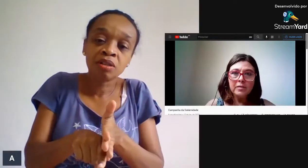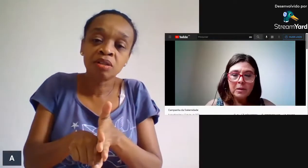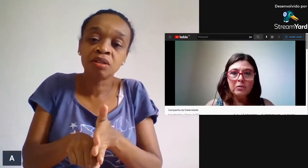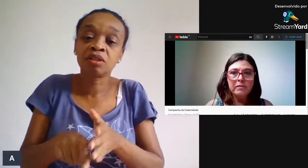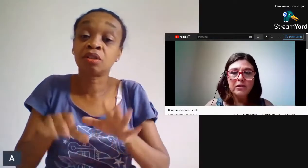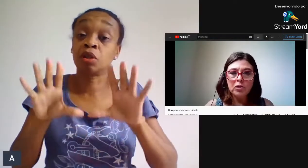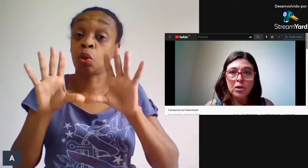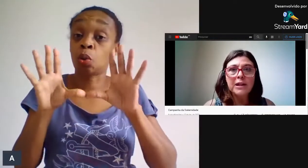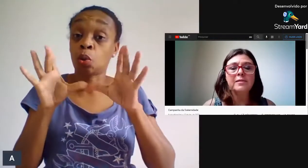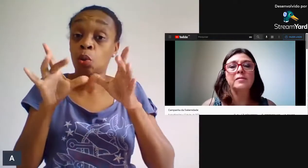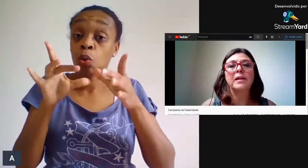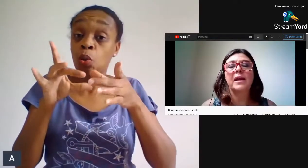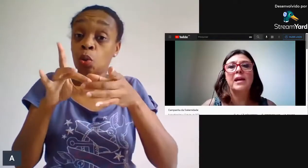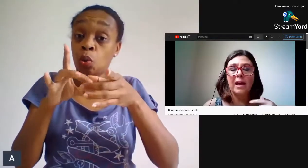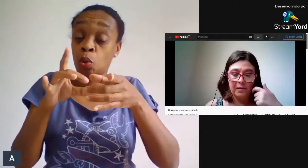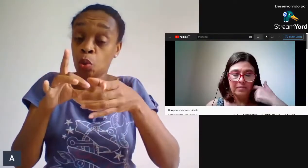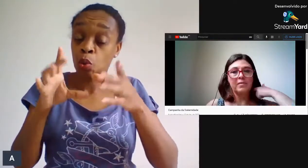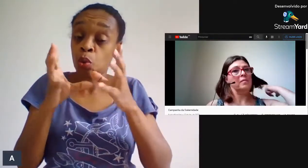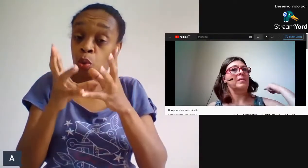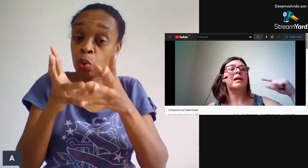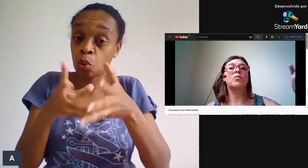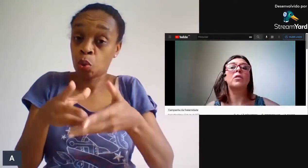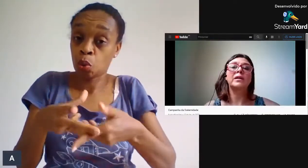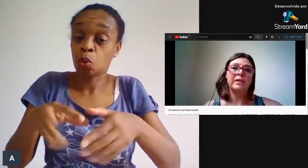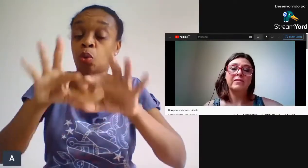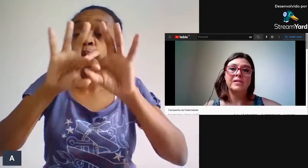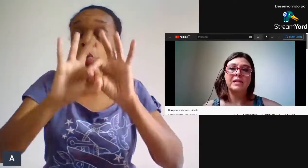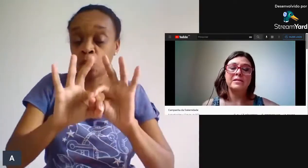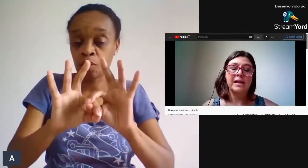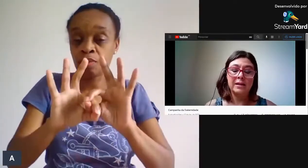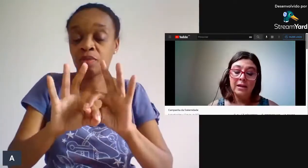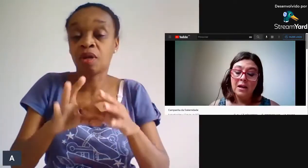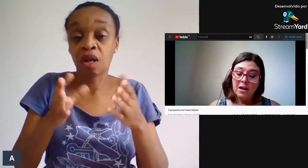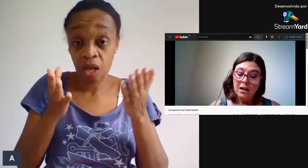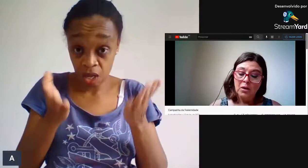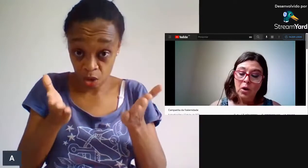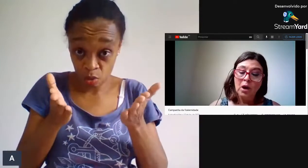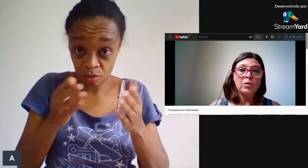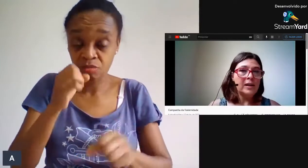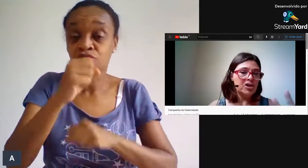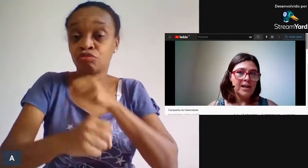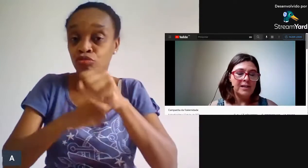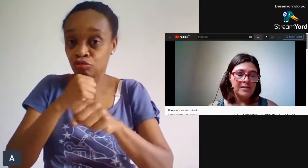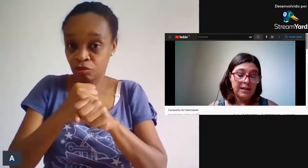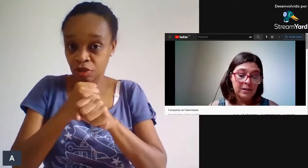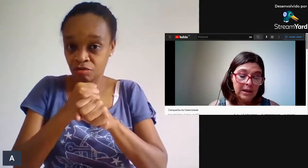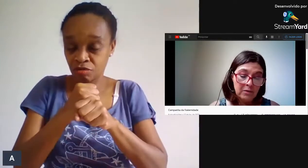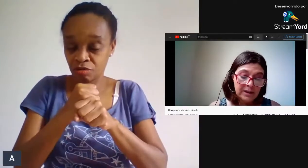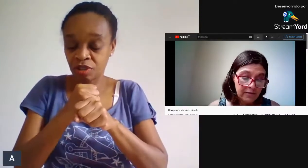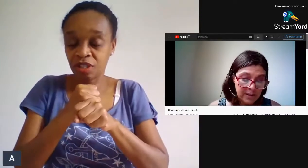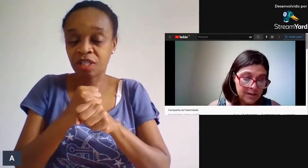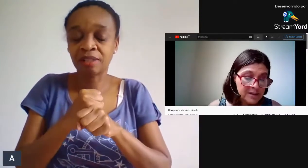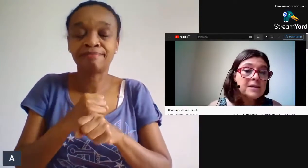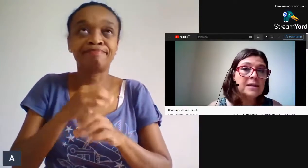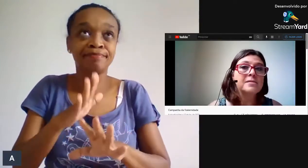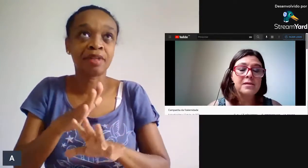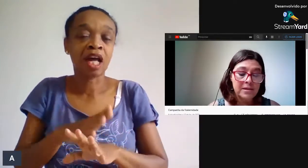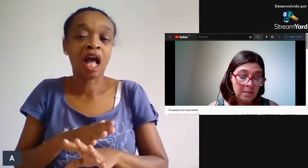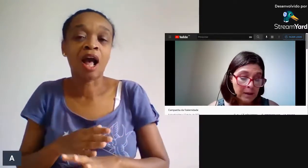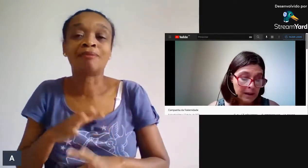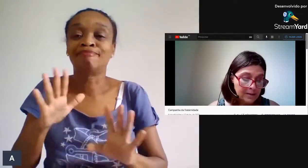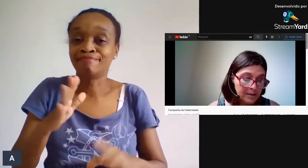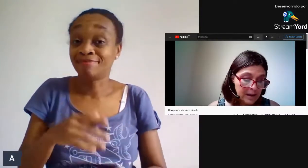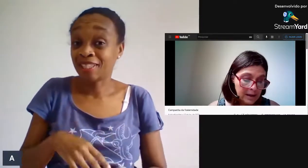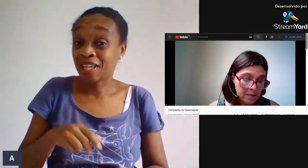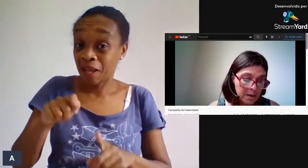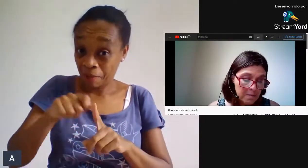de 2022, que é agora, né, vai ser lançada logo, já é lançada na quarta-feira de cinzas,